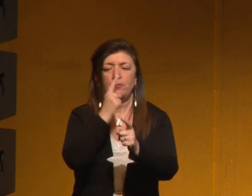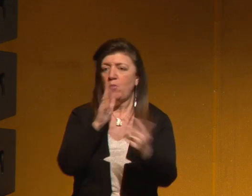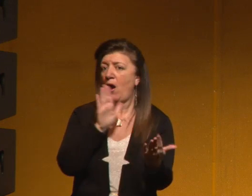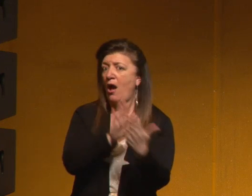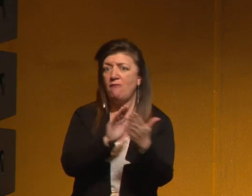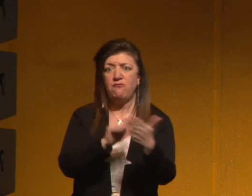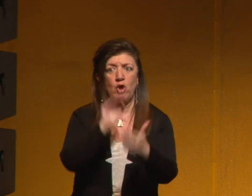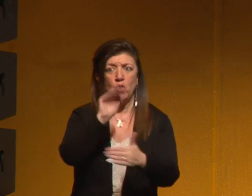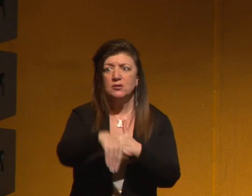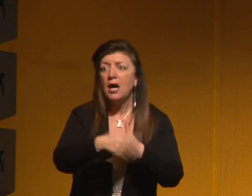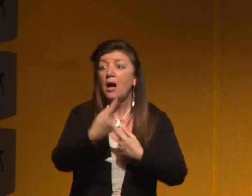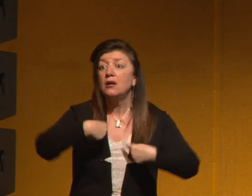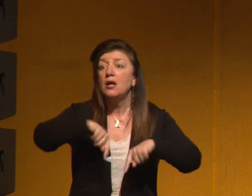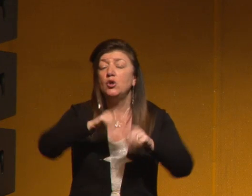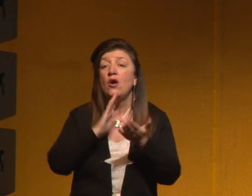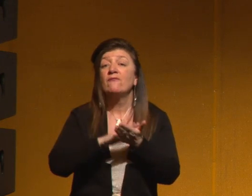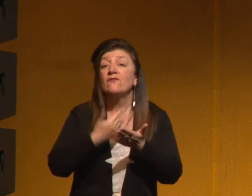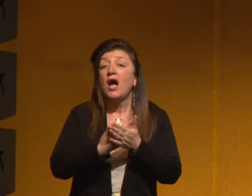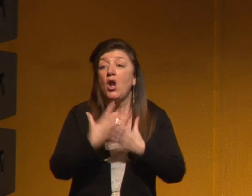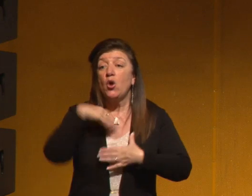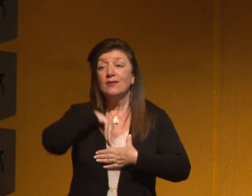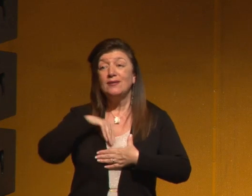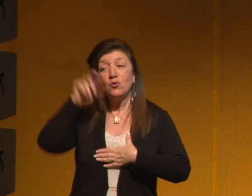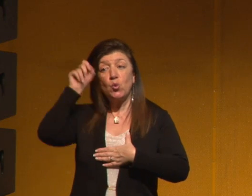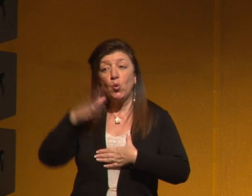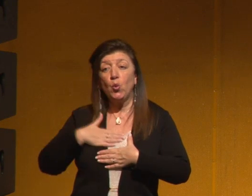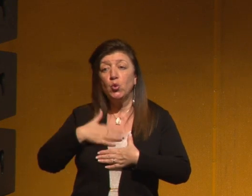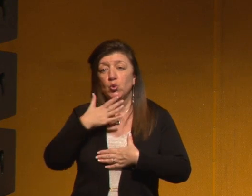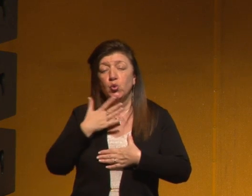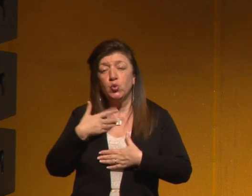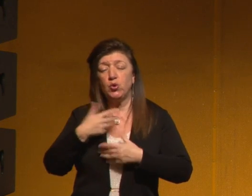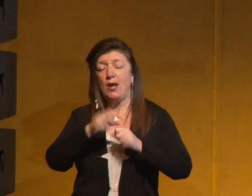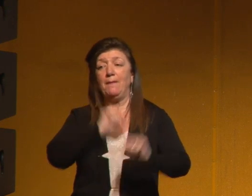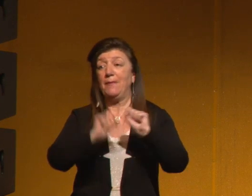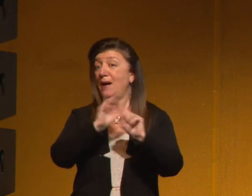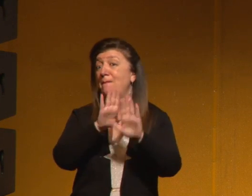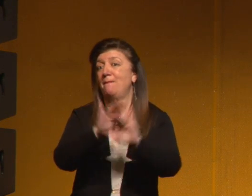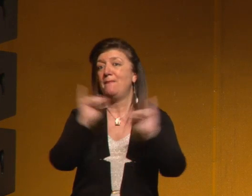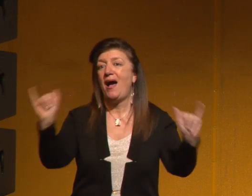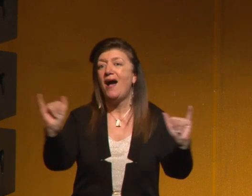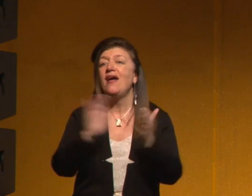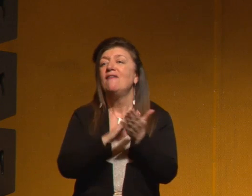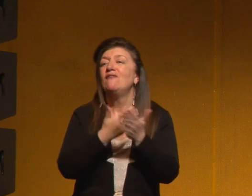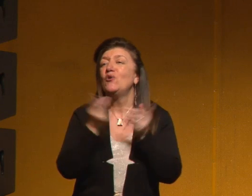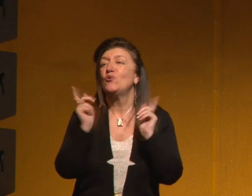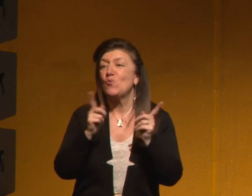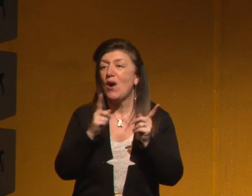mai ai valori che fondano la nostra cultura che sono i valori della solidarietà dell'accoglienza